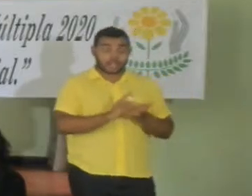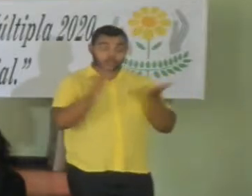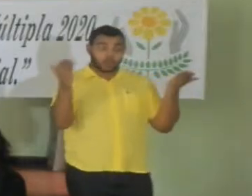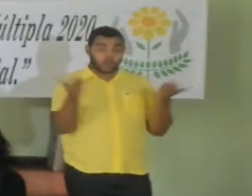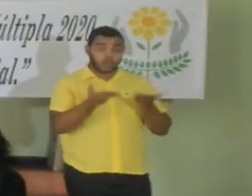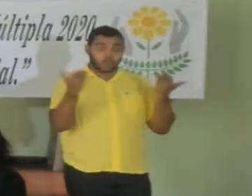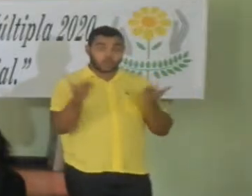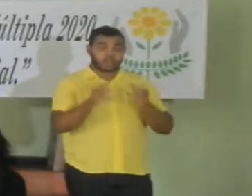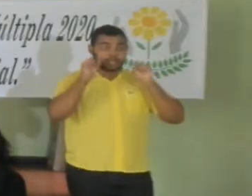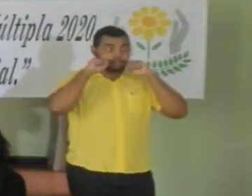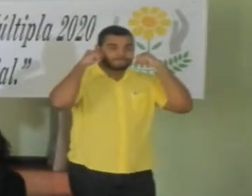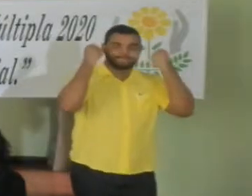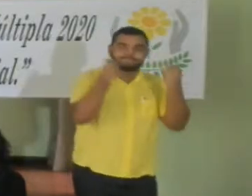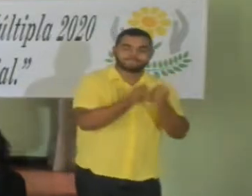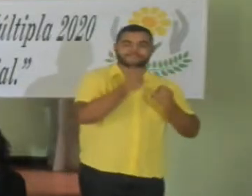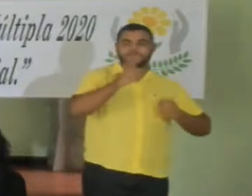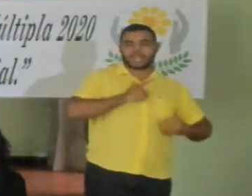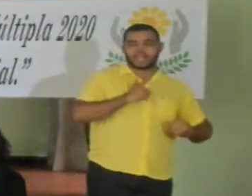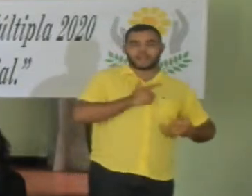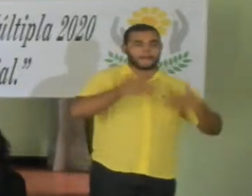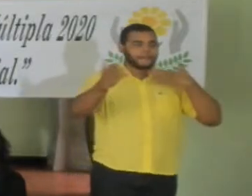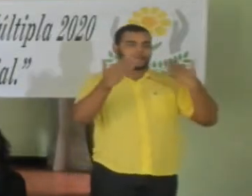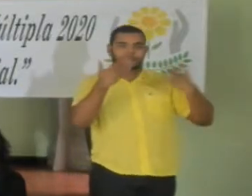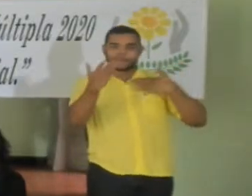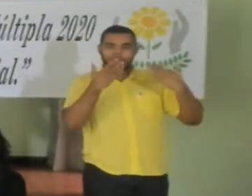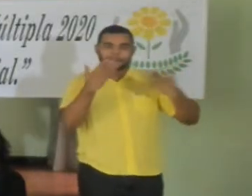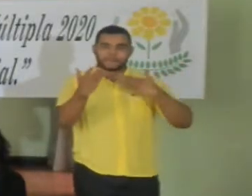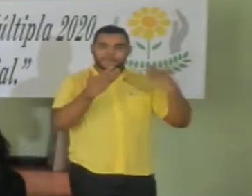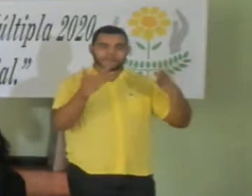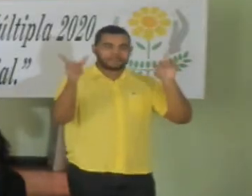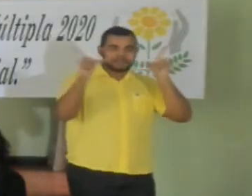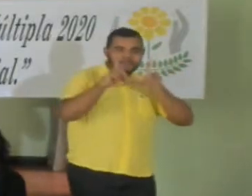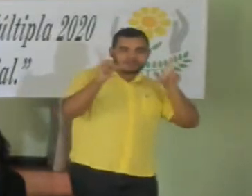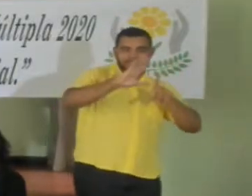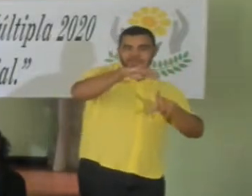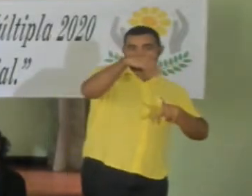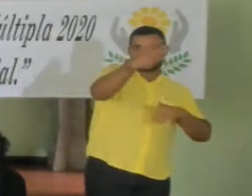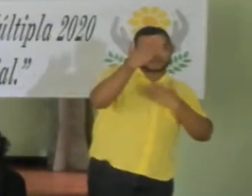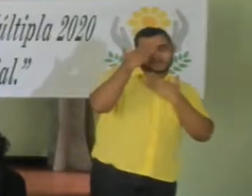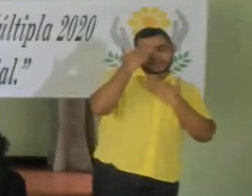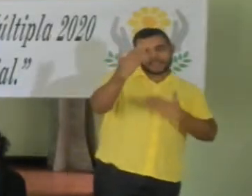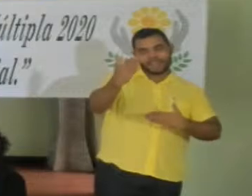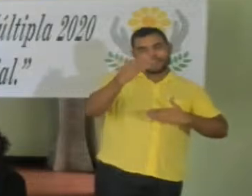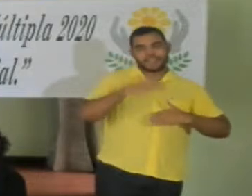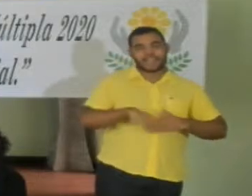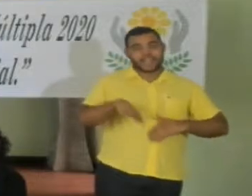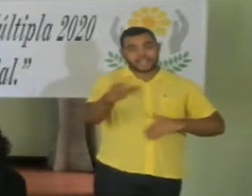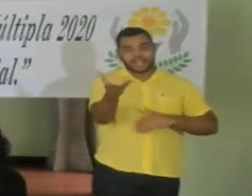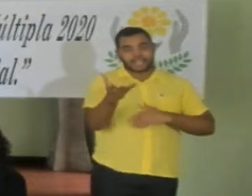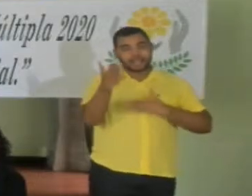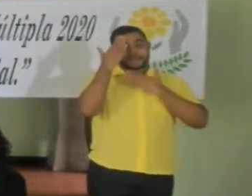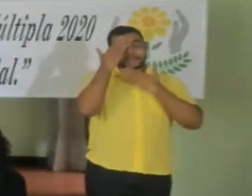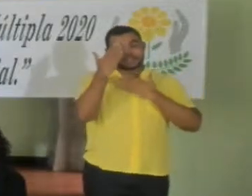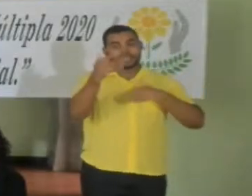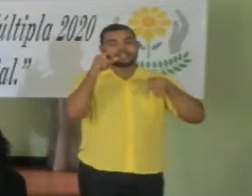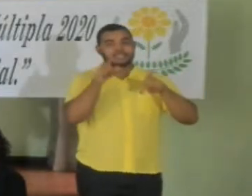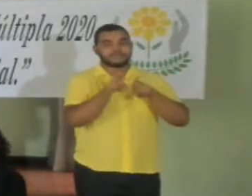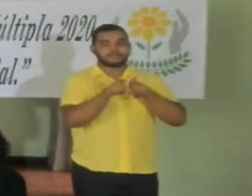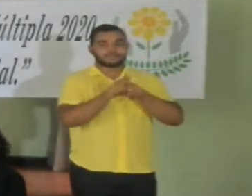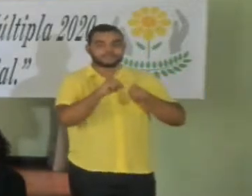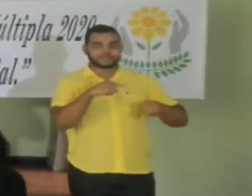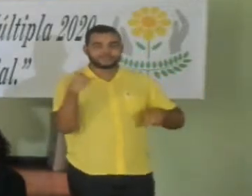hoje pudesse estar aqui e que vocês pudessem estar assistindo do outro lado da telinha. Né? Queremos agradecer muito aos